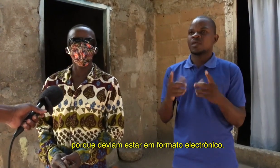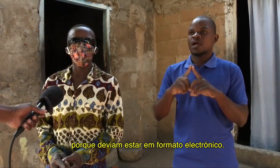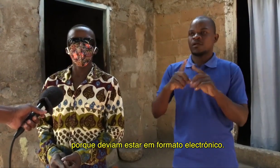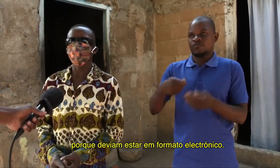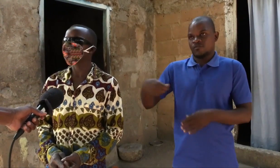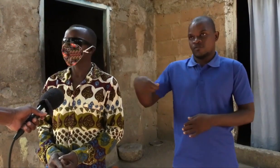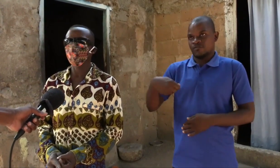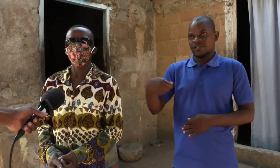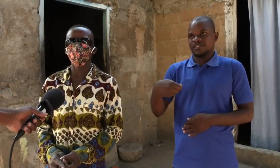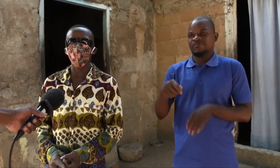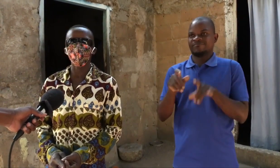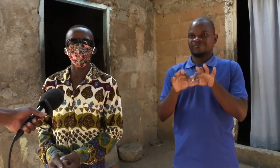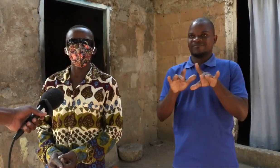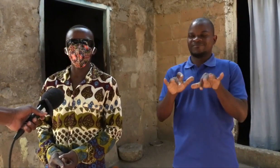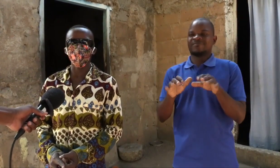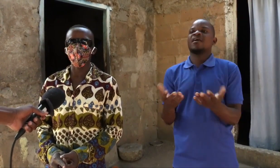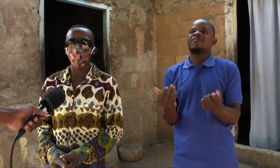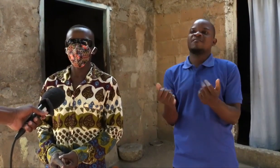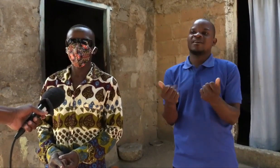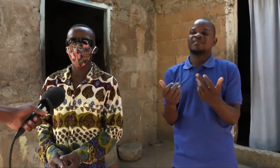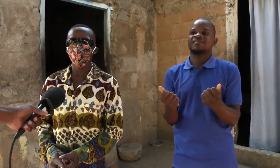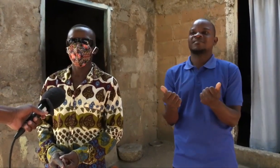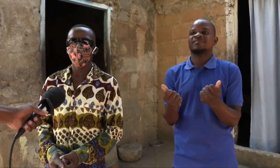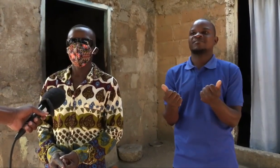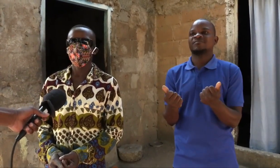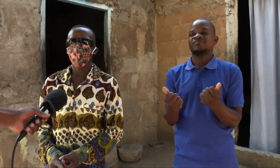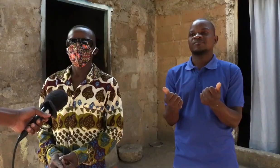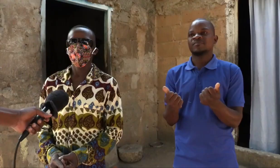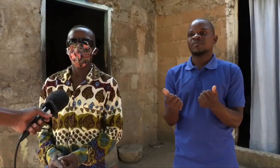eletrônico... formato eletrônico, não é?